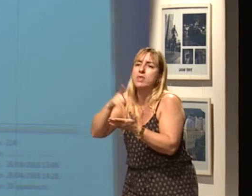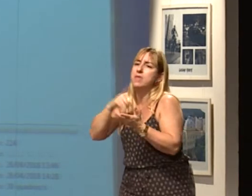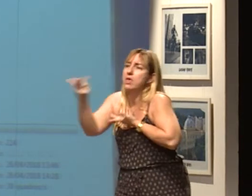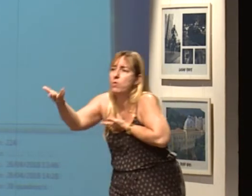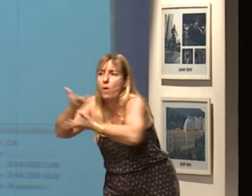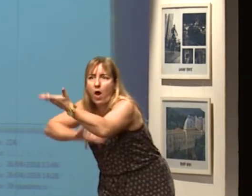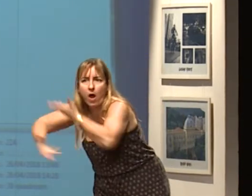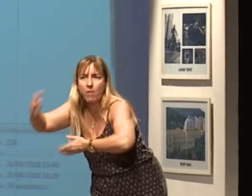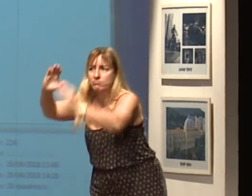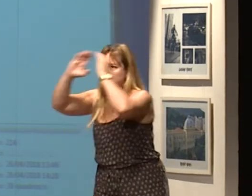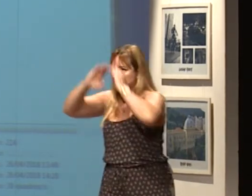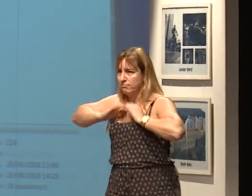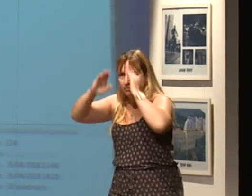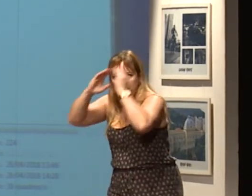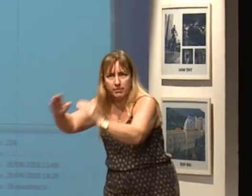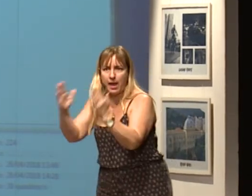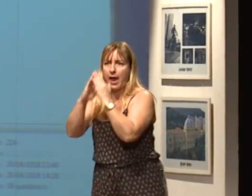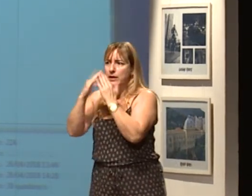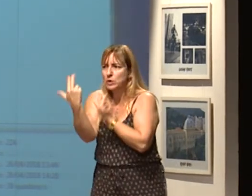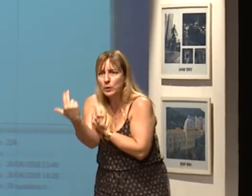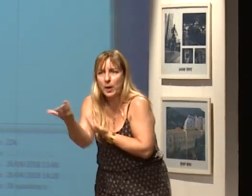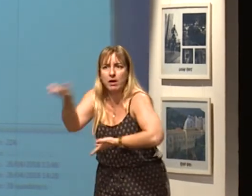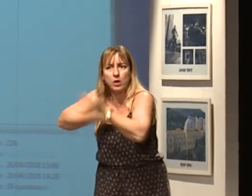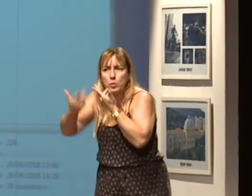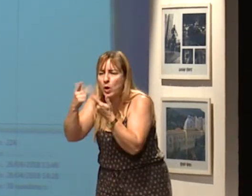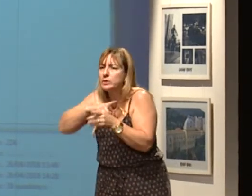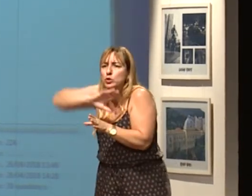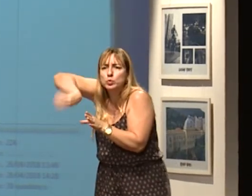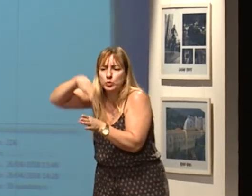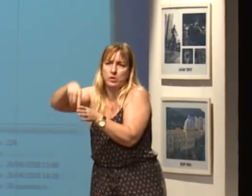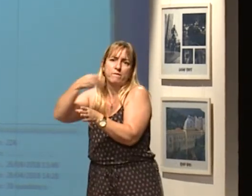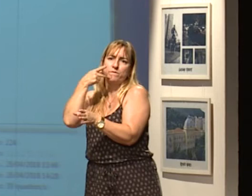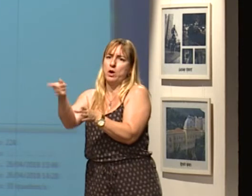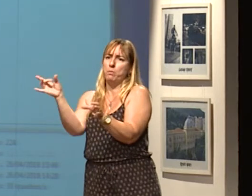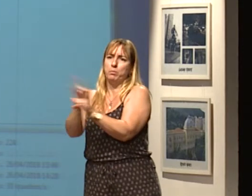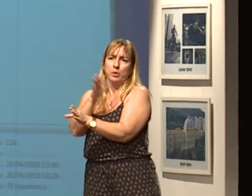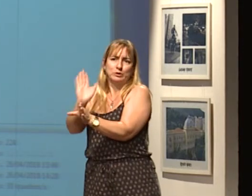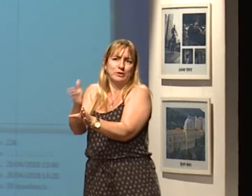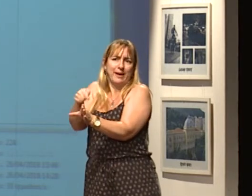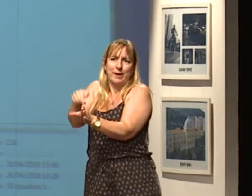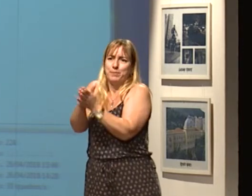acabo orientando essas mulheres, né, que temos que ter igualdade, temos que ser respeitados